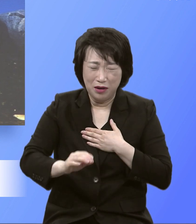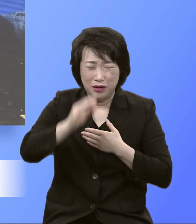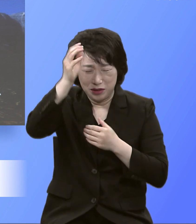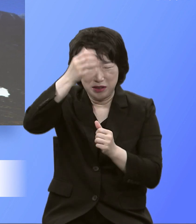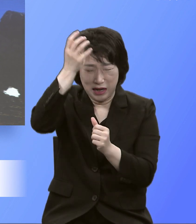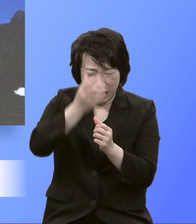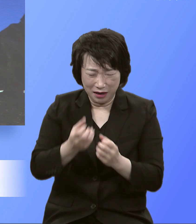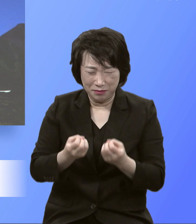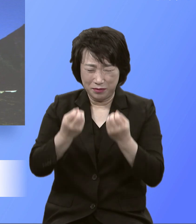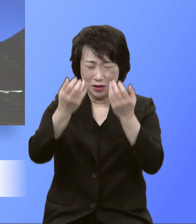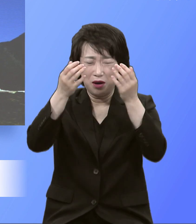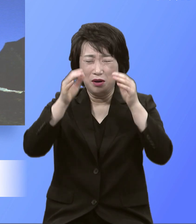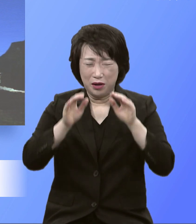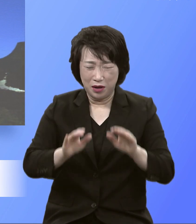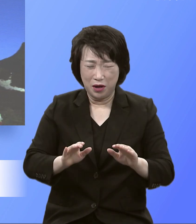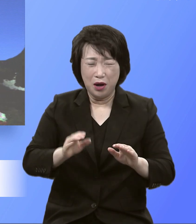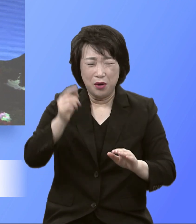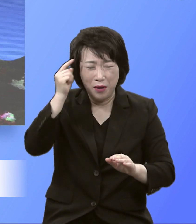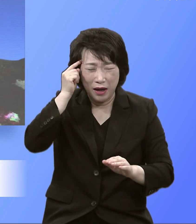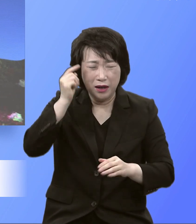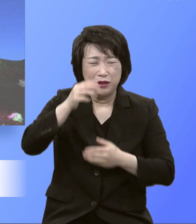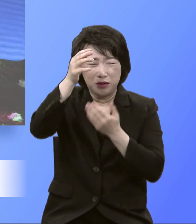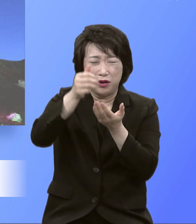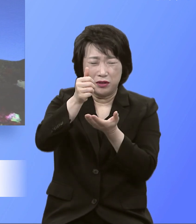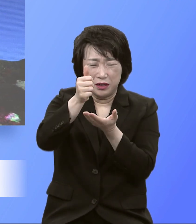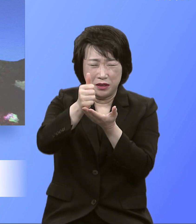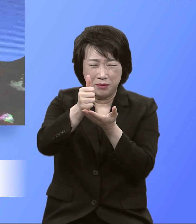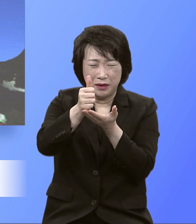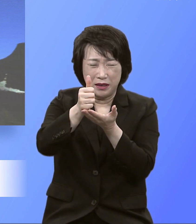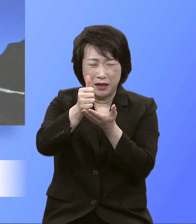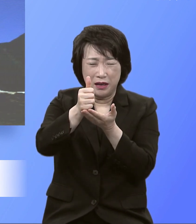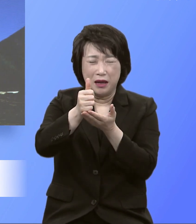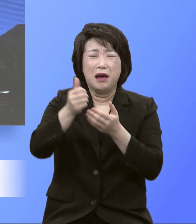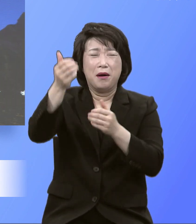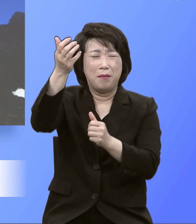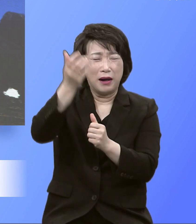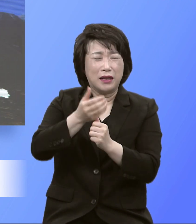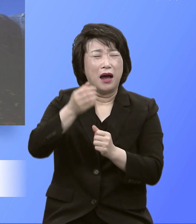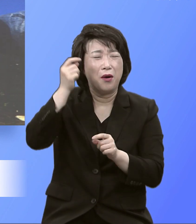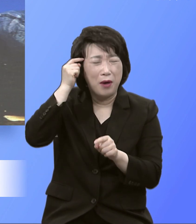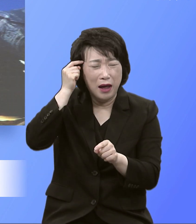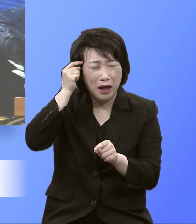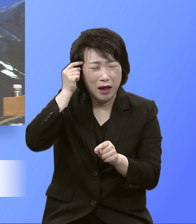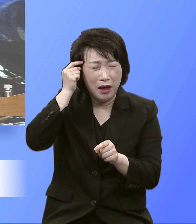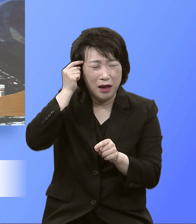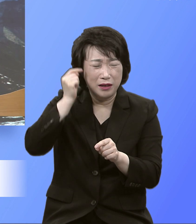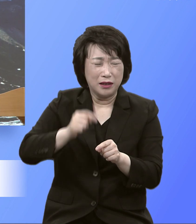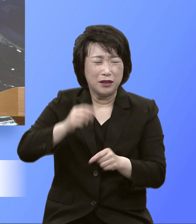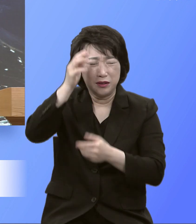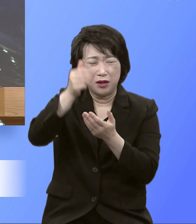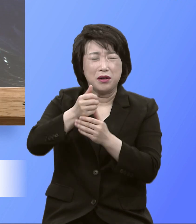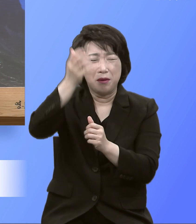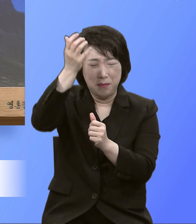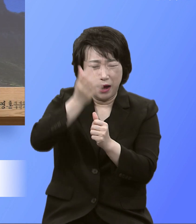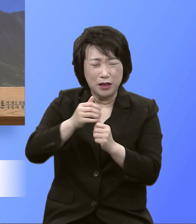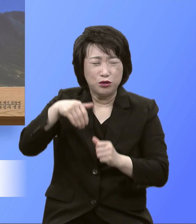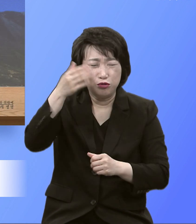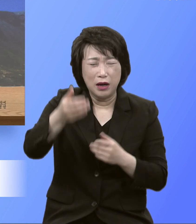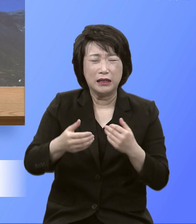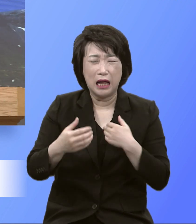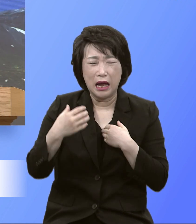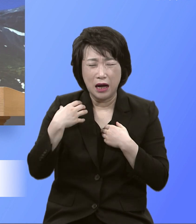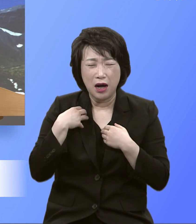성령 강림절에 왜 성령을 받아야 하는지, 성령 받은 다음에